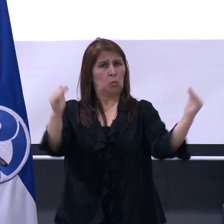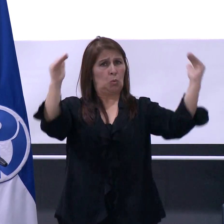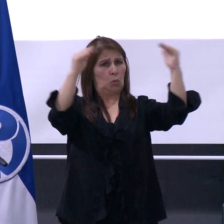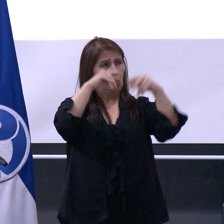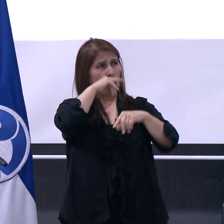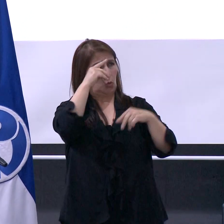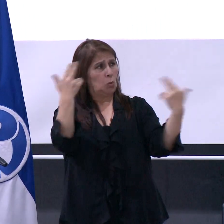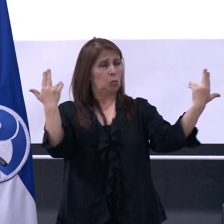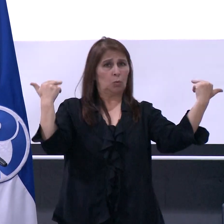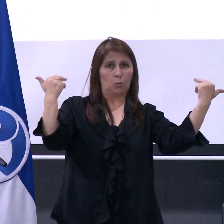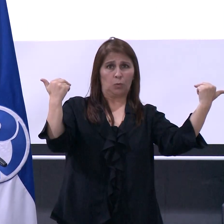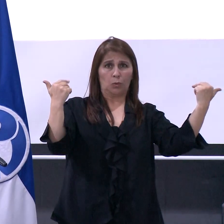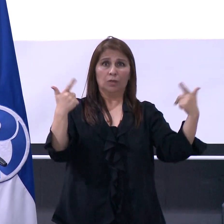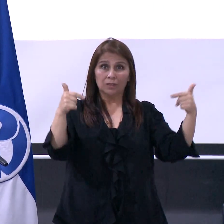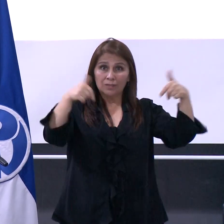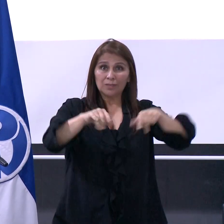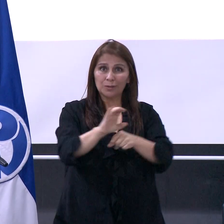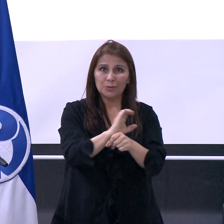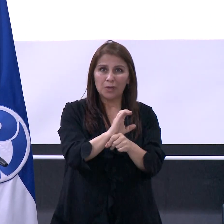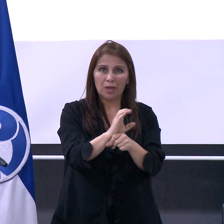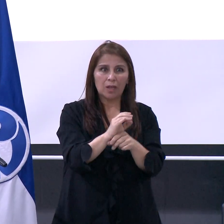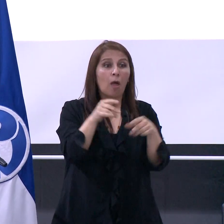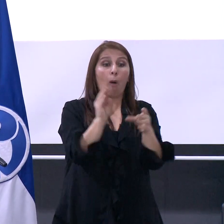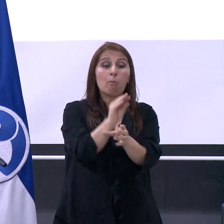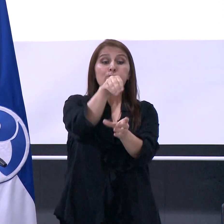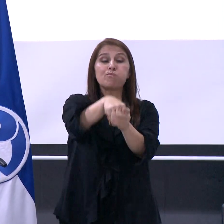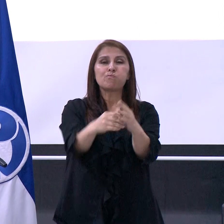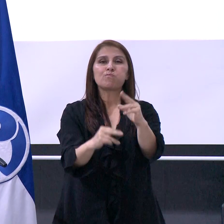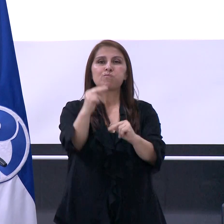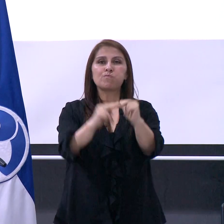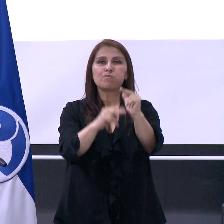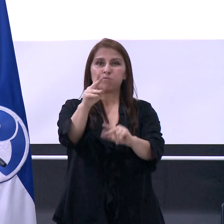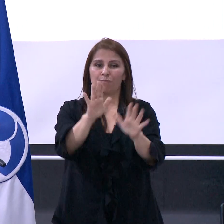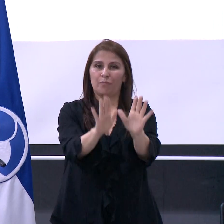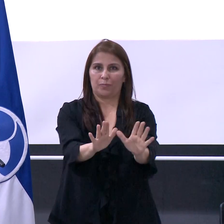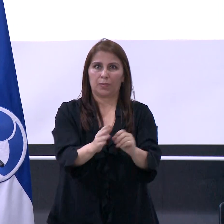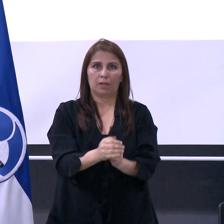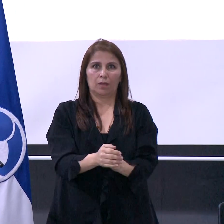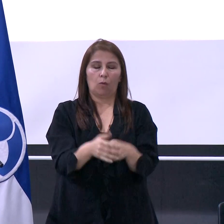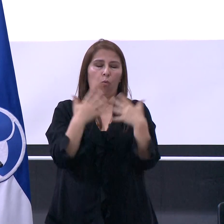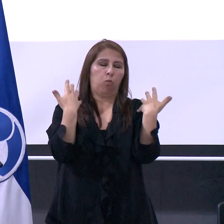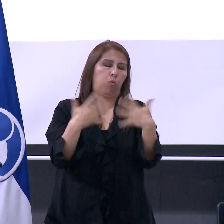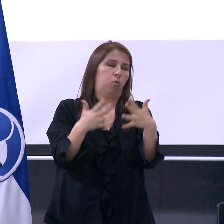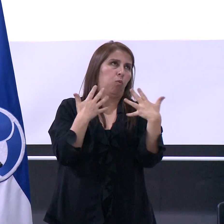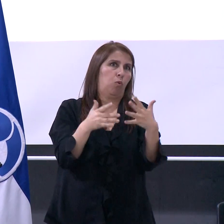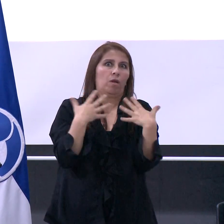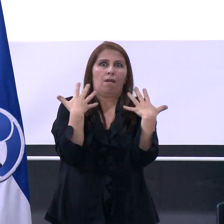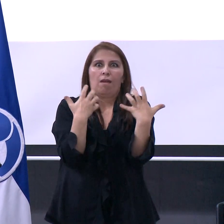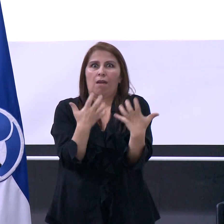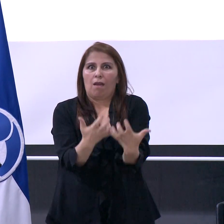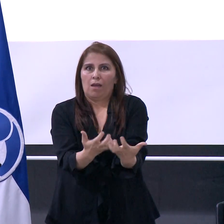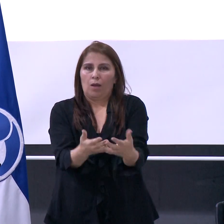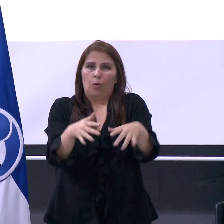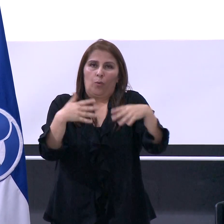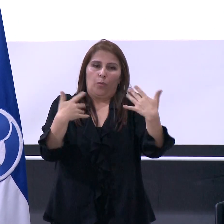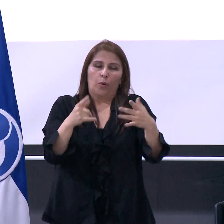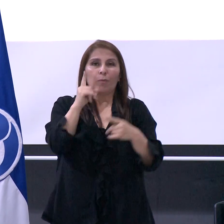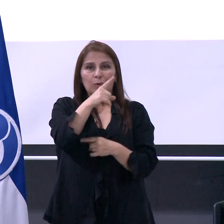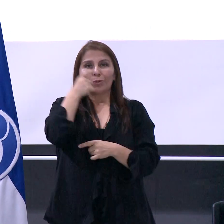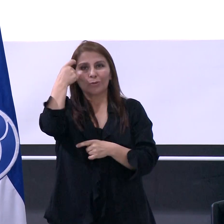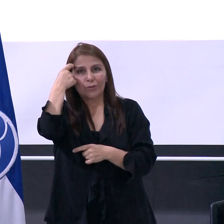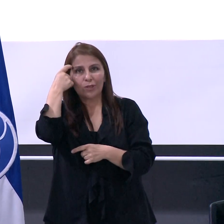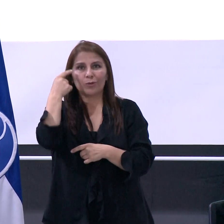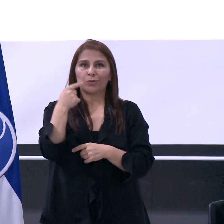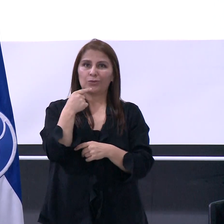de la ciudad fue la obra más monumental y ambiciosa que se alcanzó a hacer por parte de los gobiernos conservadores